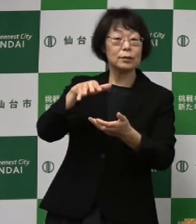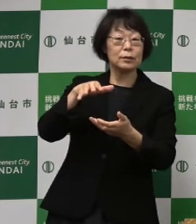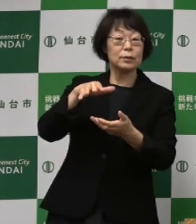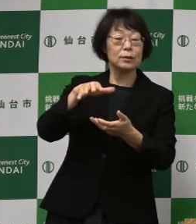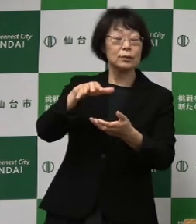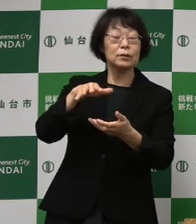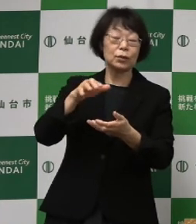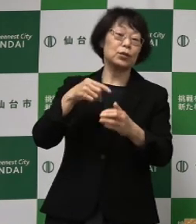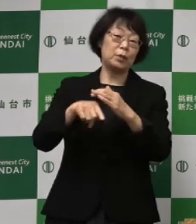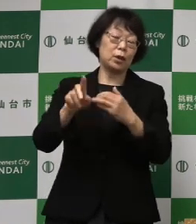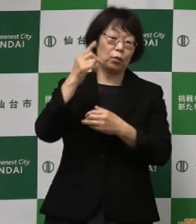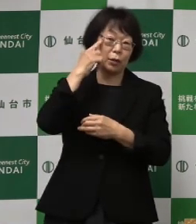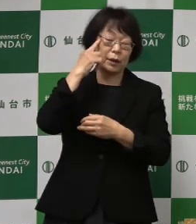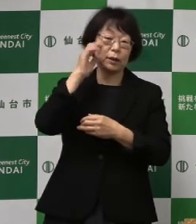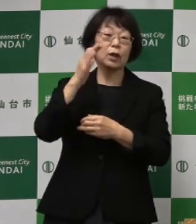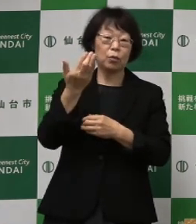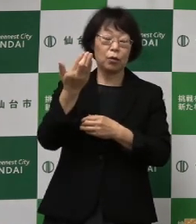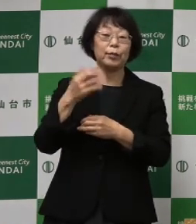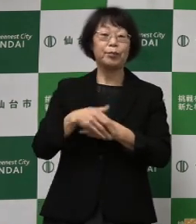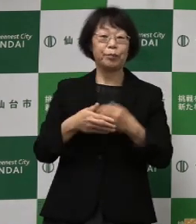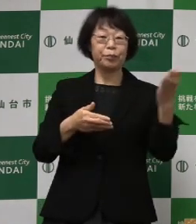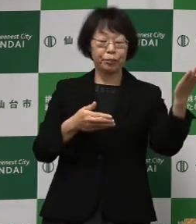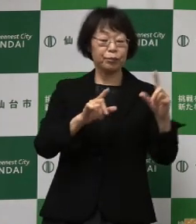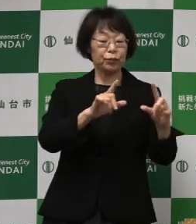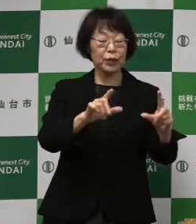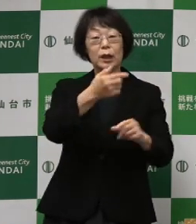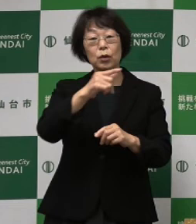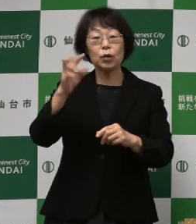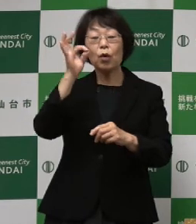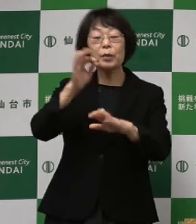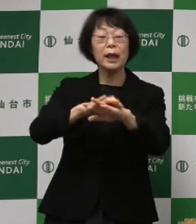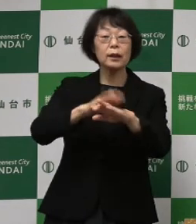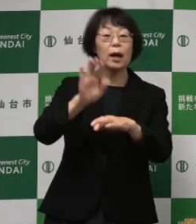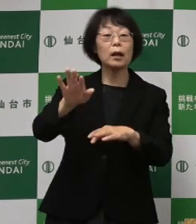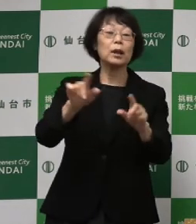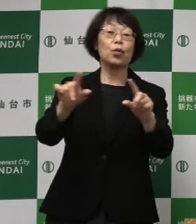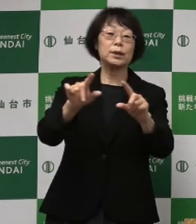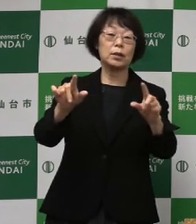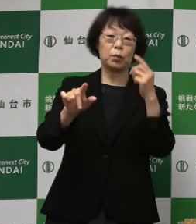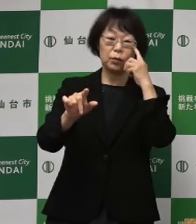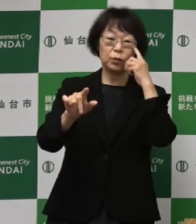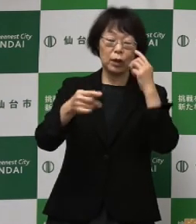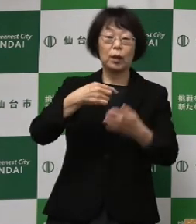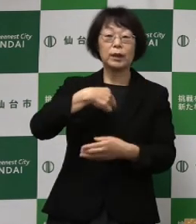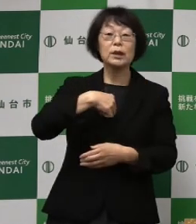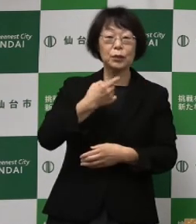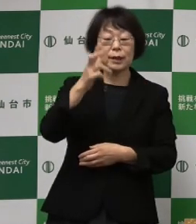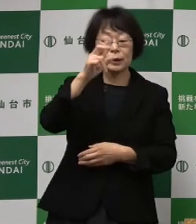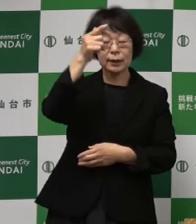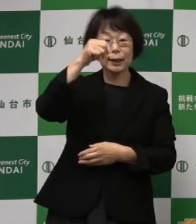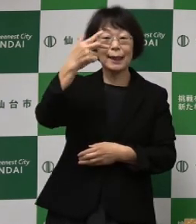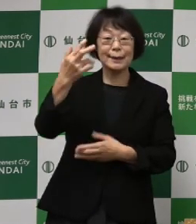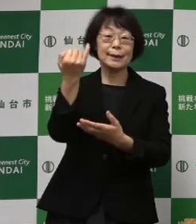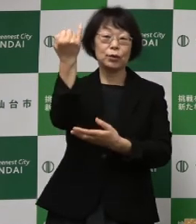ができないなという部分なんですね。 それはいろいろな言い方があって当然のことと思いますが、私自身は仙台市